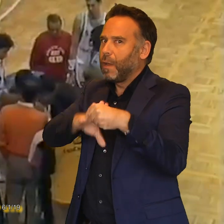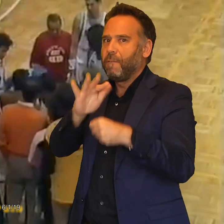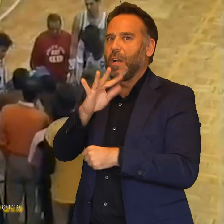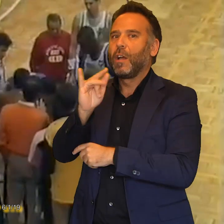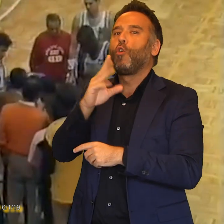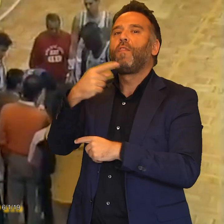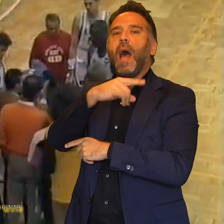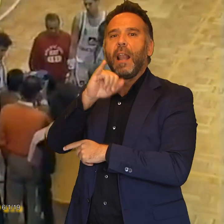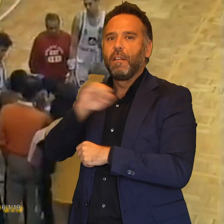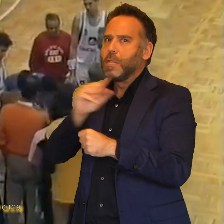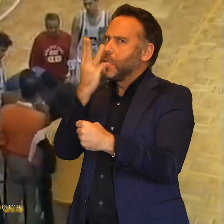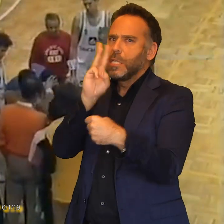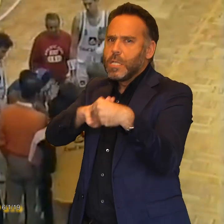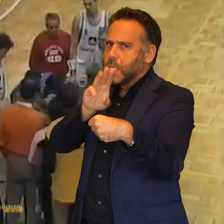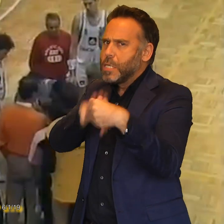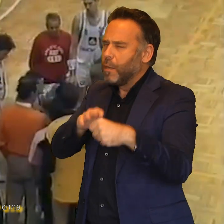y amenaza exterior.